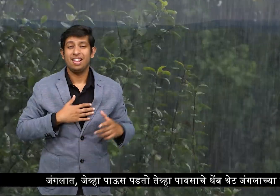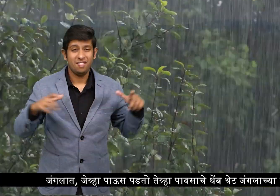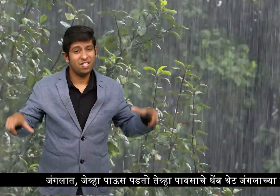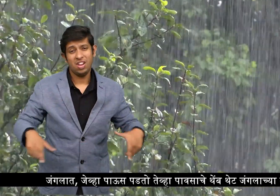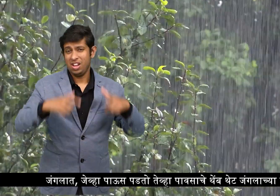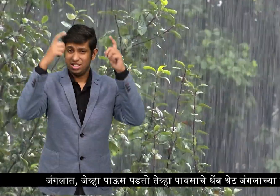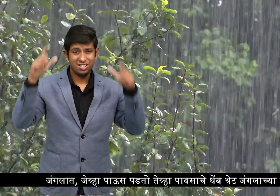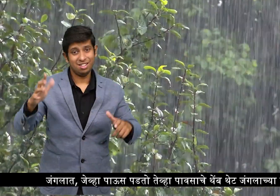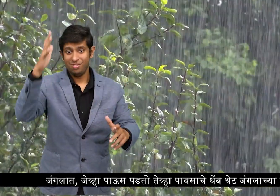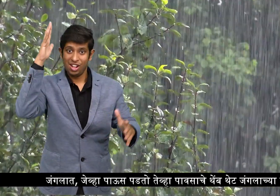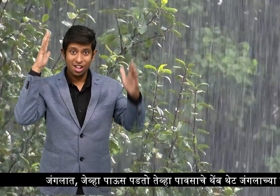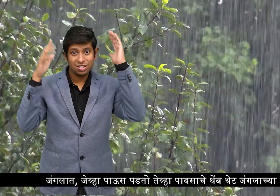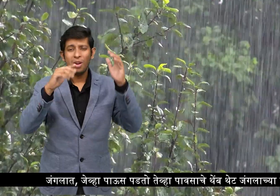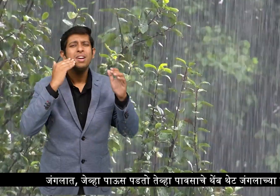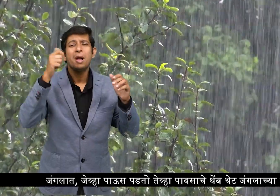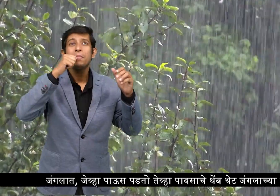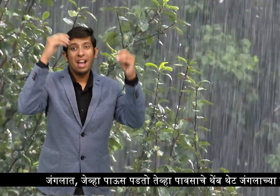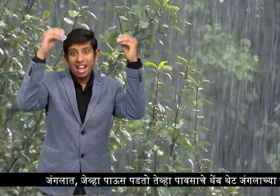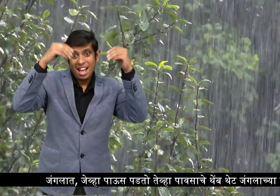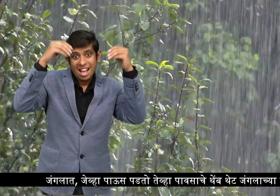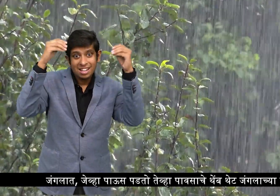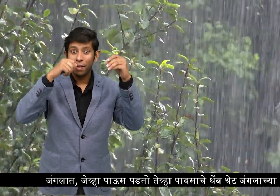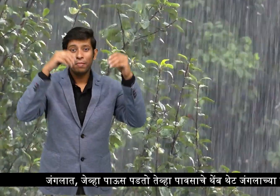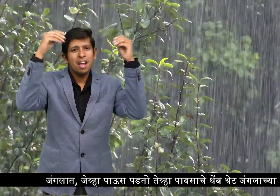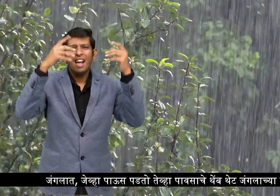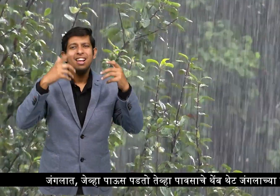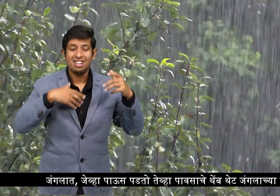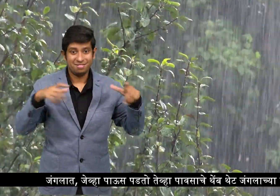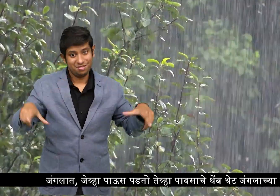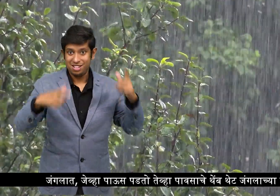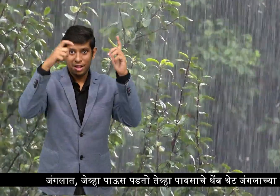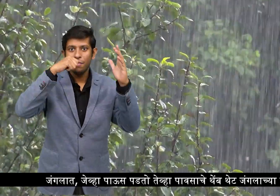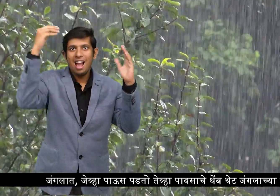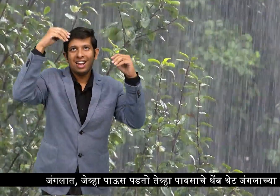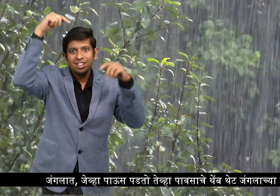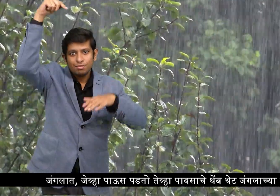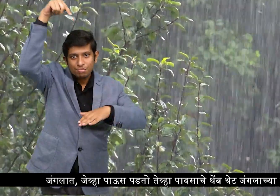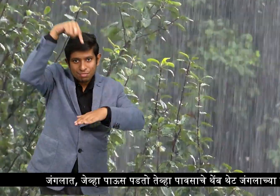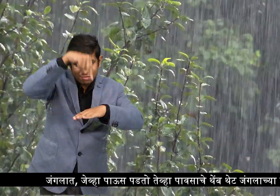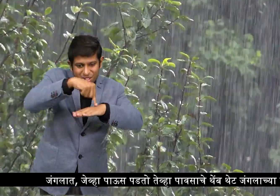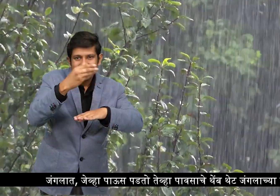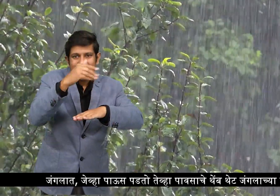17. जंगलात जेव्हा पाऊस पडतो तेव्हा पावसाचे थेंब थेट जंगलाच्या तळाशी पडत नाहीत.